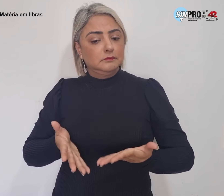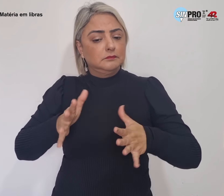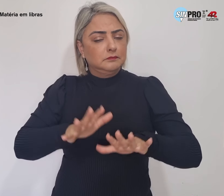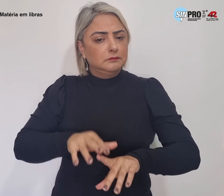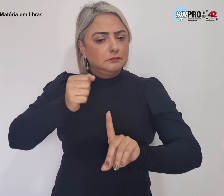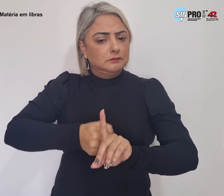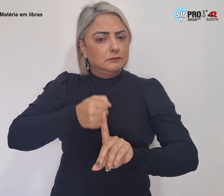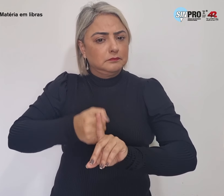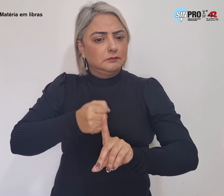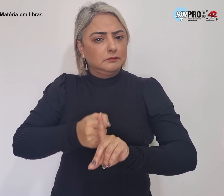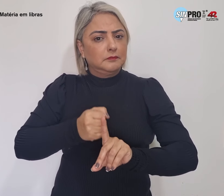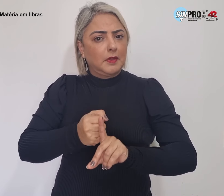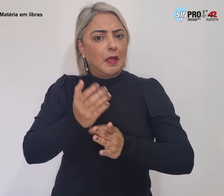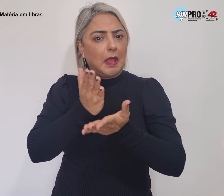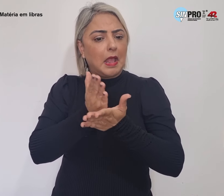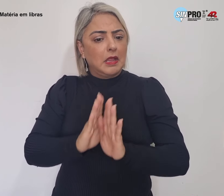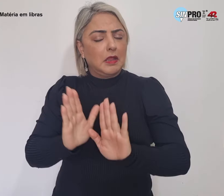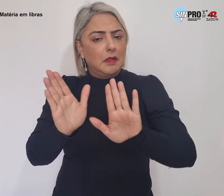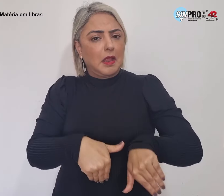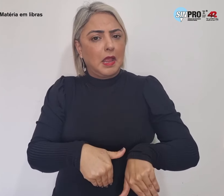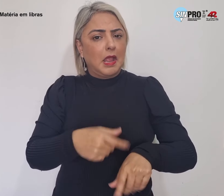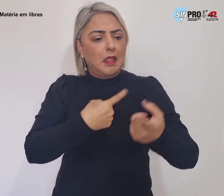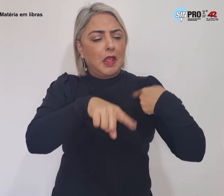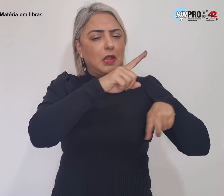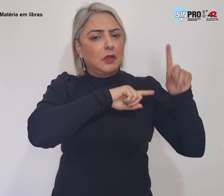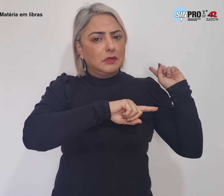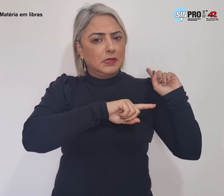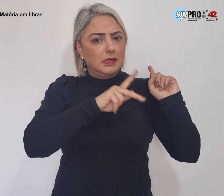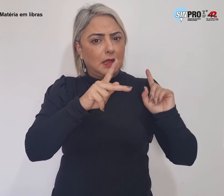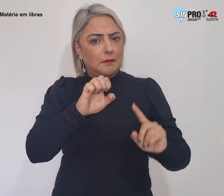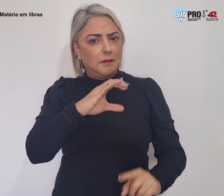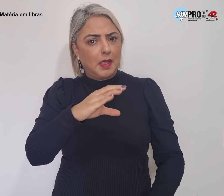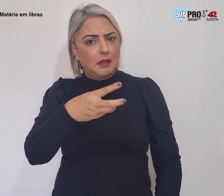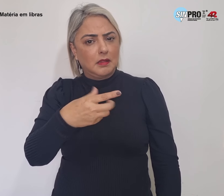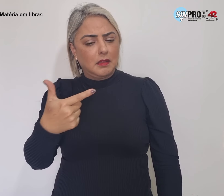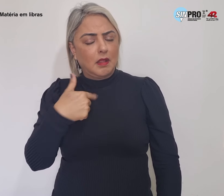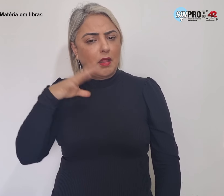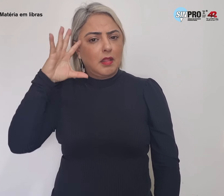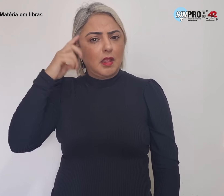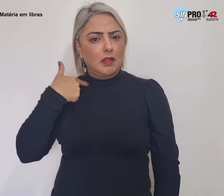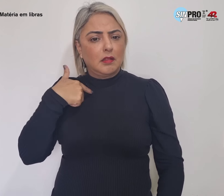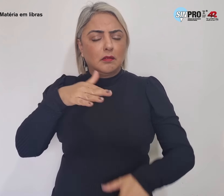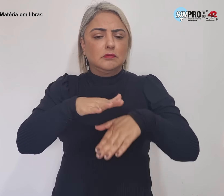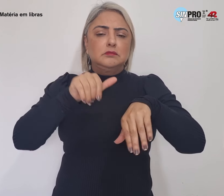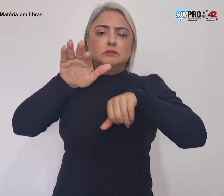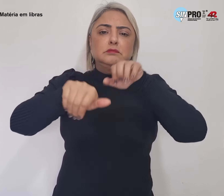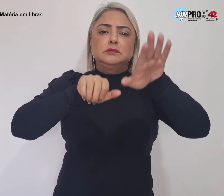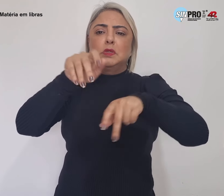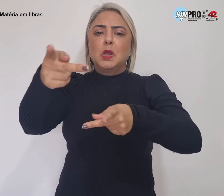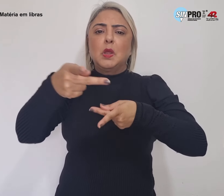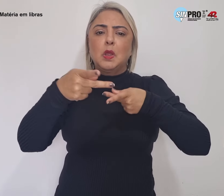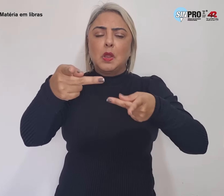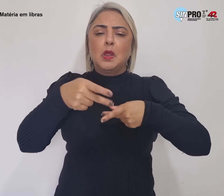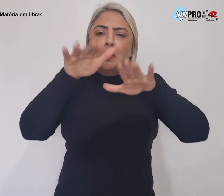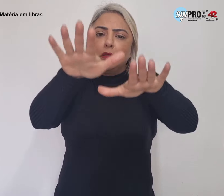para barrar mais esse retrocesso decidiu pela convocação de Assembleia Extraordinária